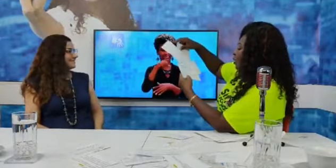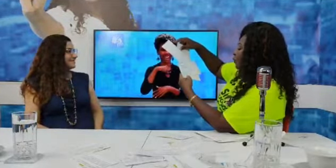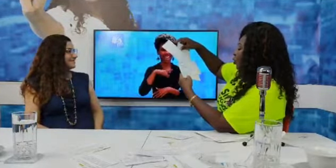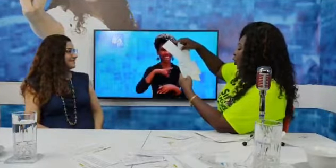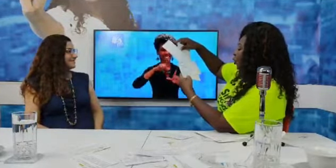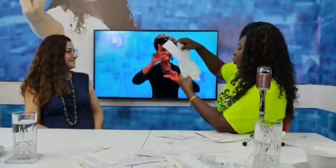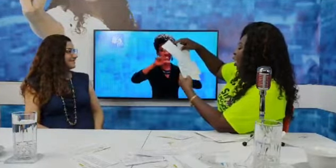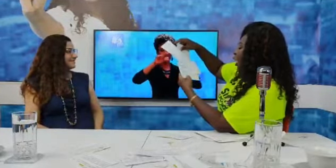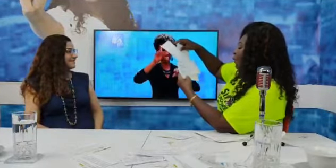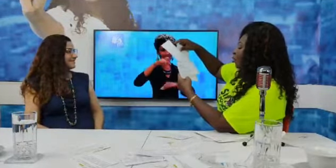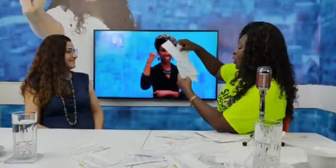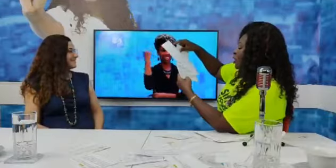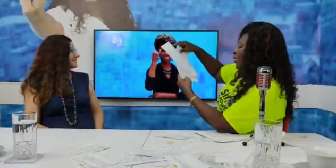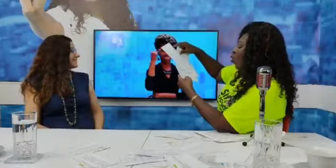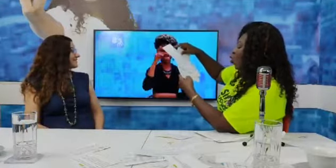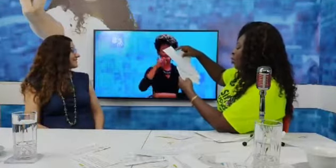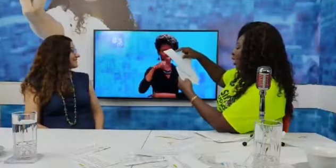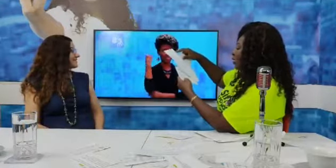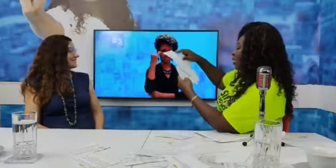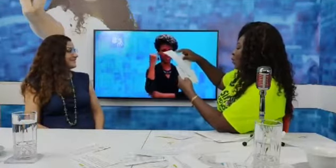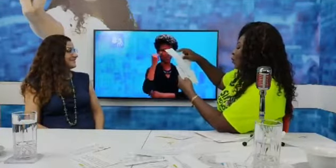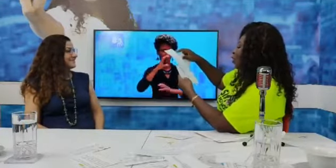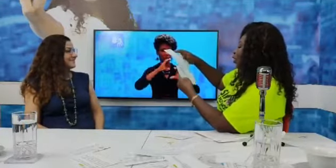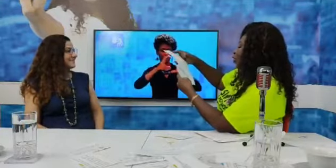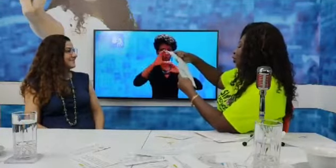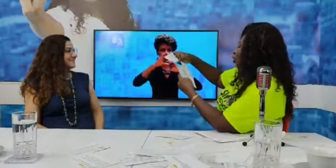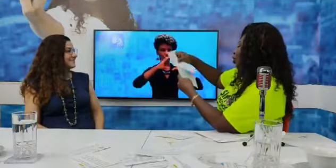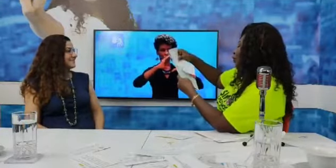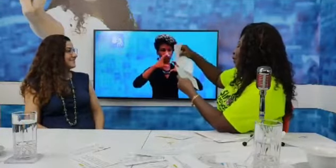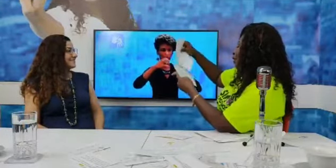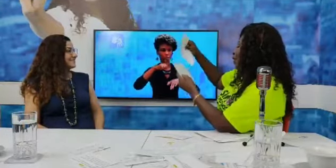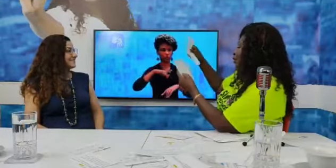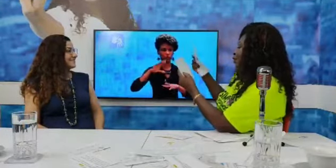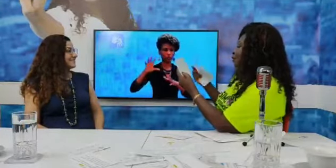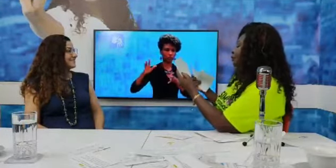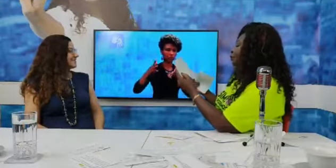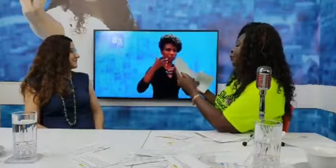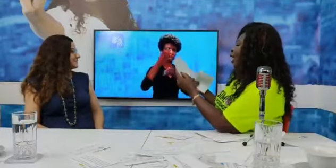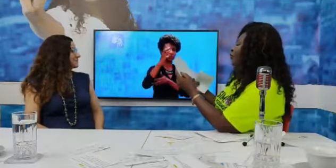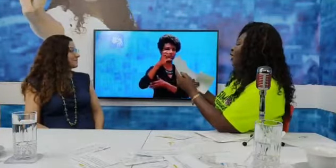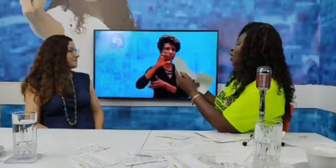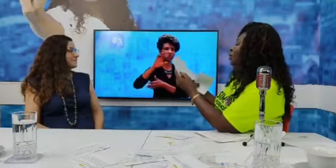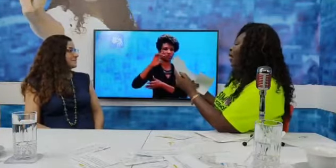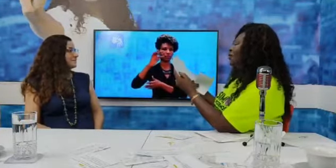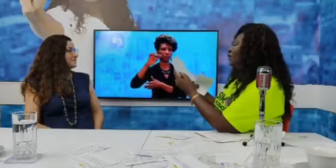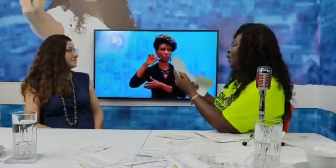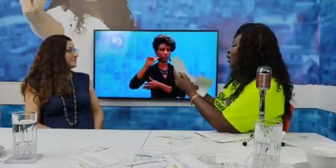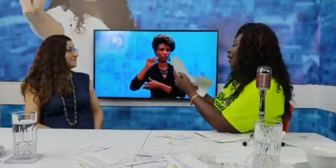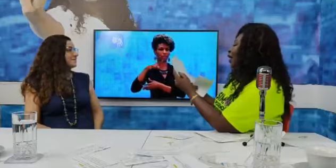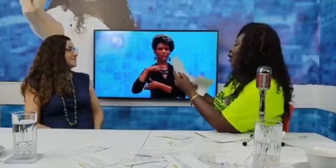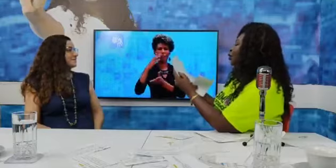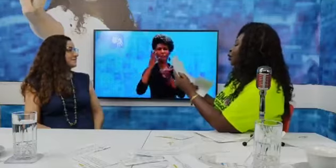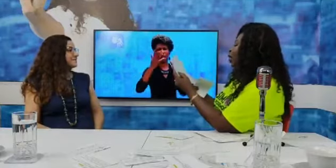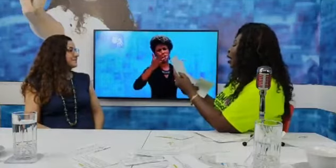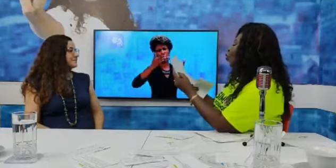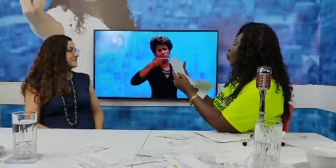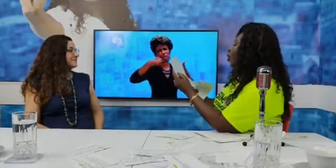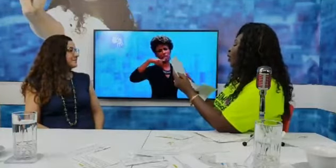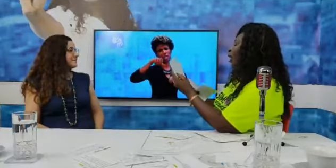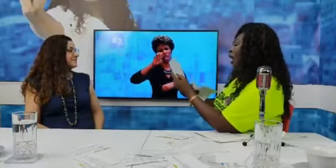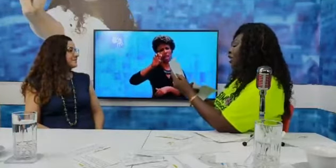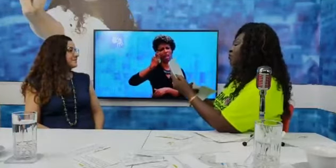é importante. A importância da comunicação. Cristina Menezes. Eveline, maravilha. Está